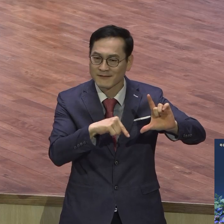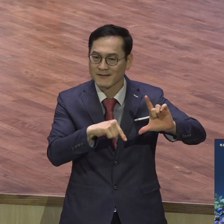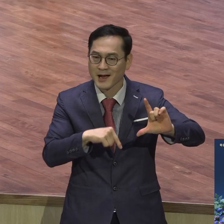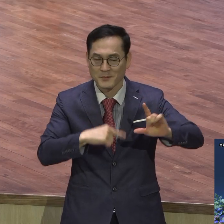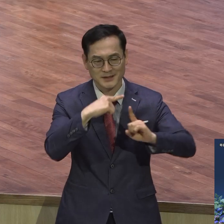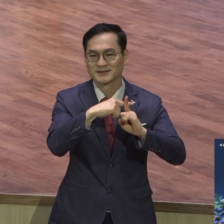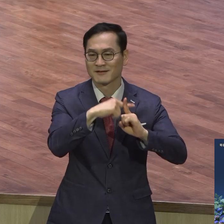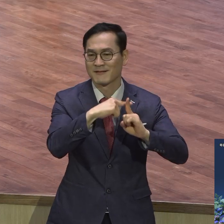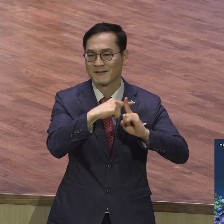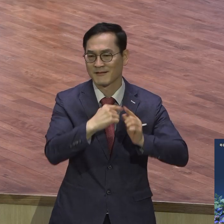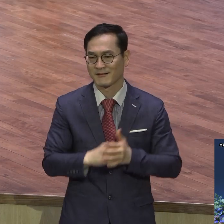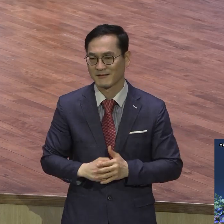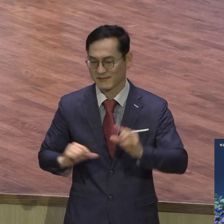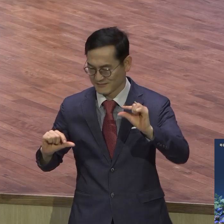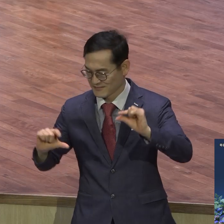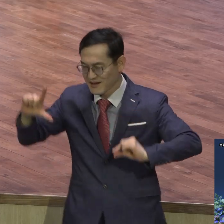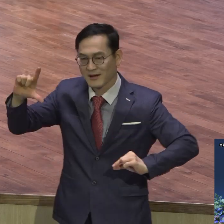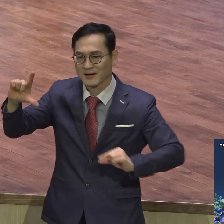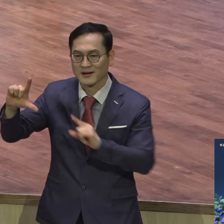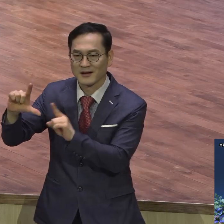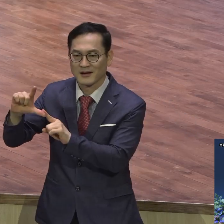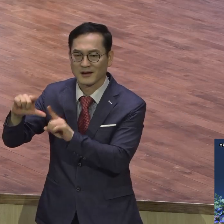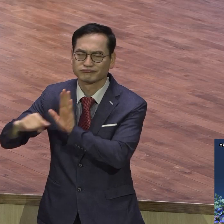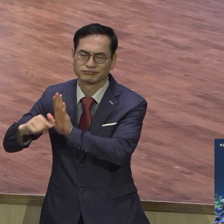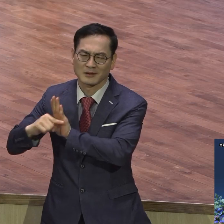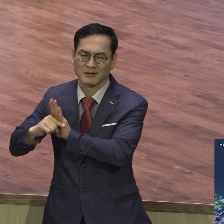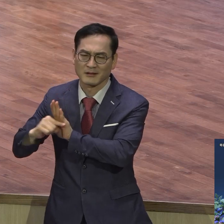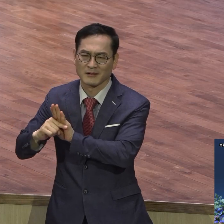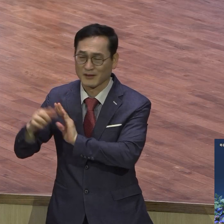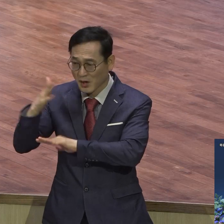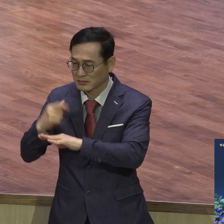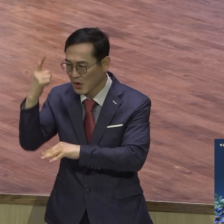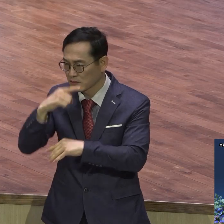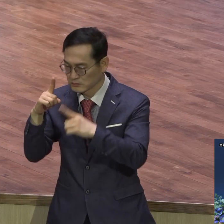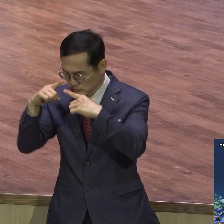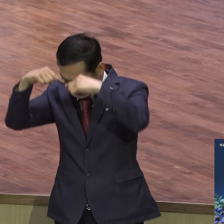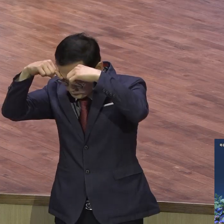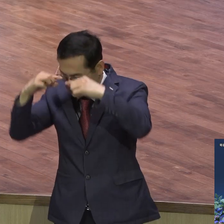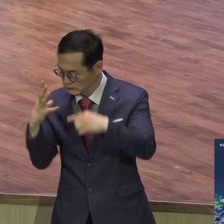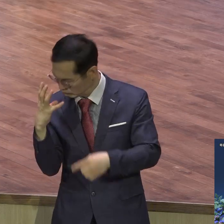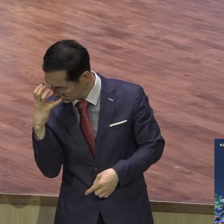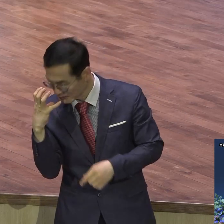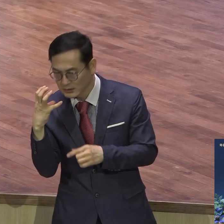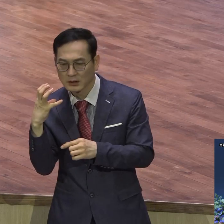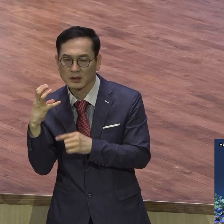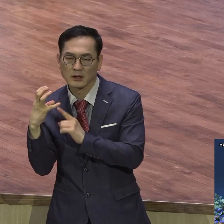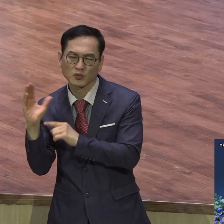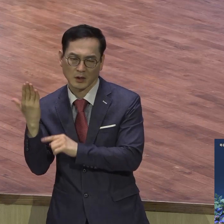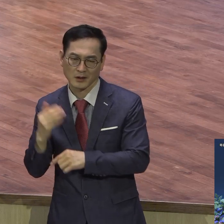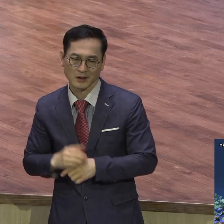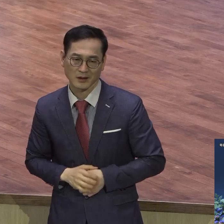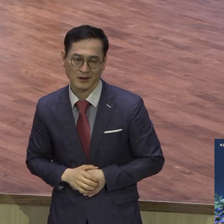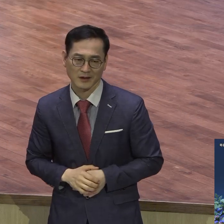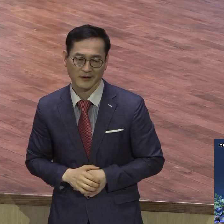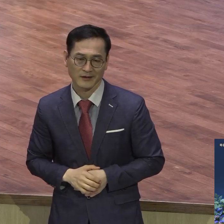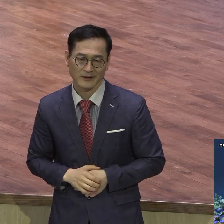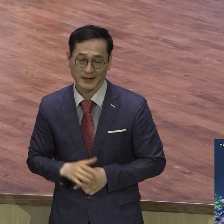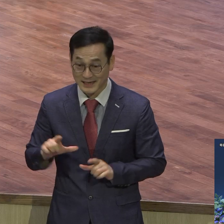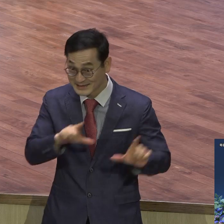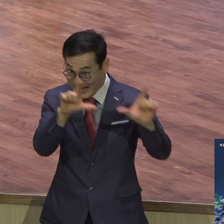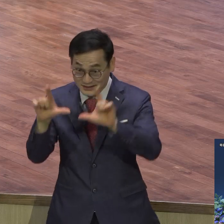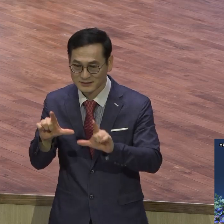모습도 다르고 인상도 달라지요. 삶의 내용은 말할 것도 없어요. 자